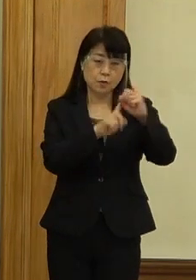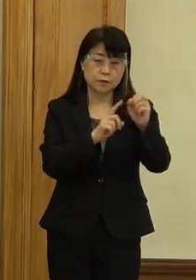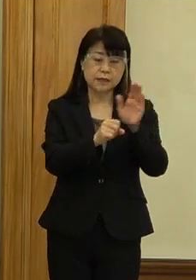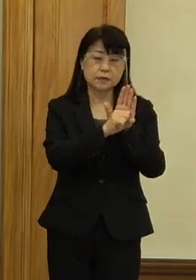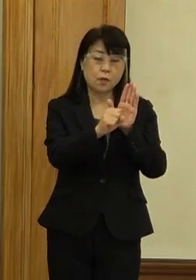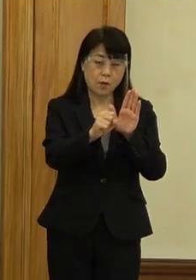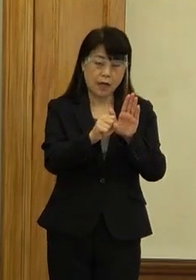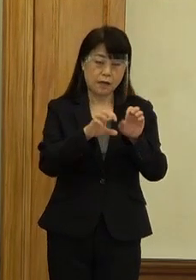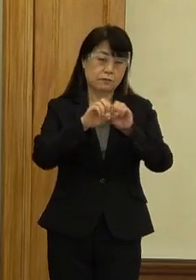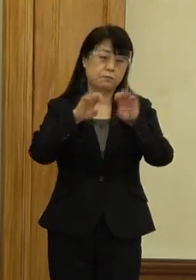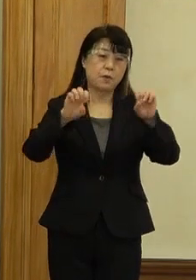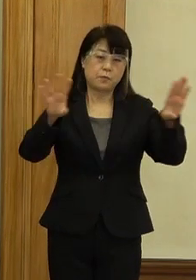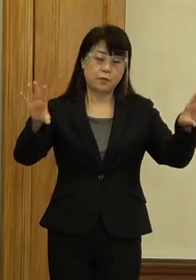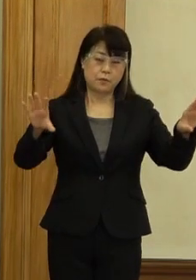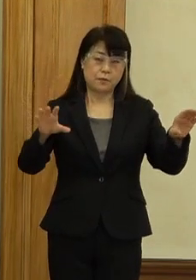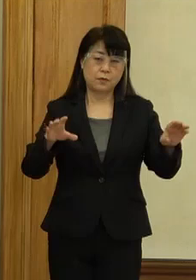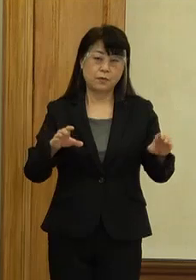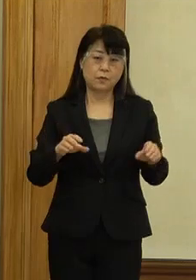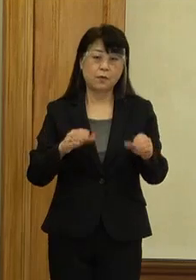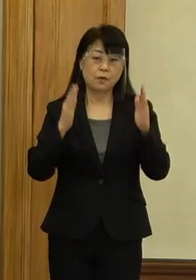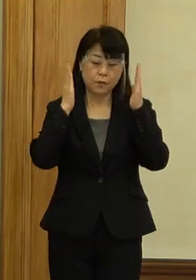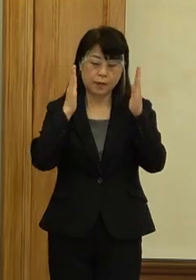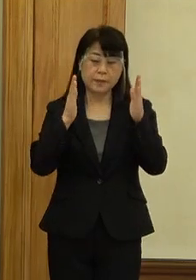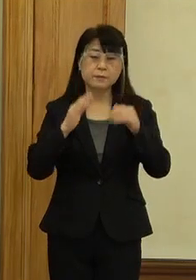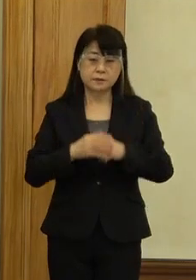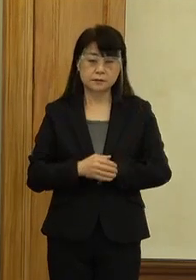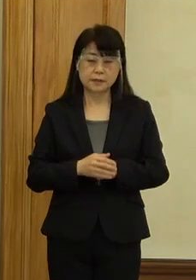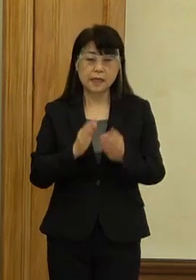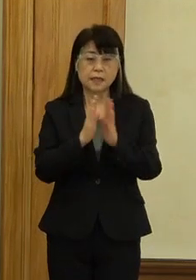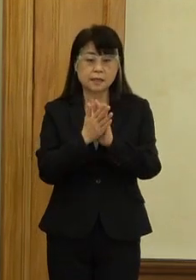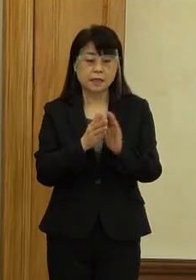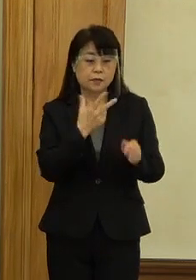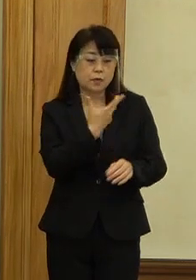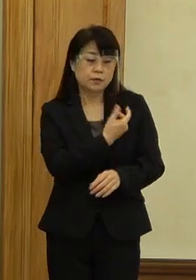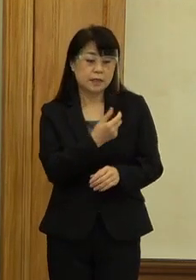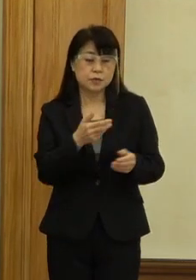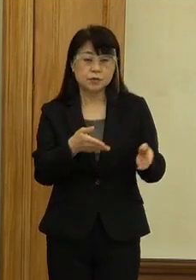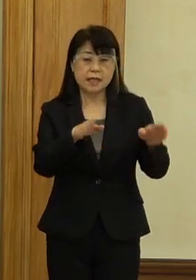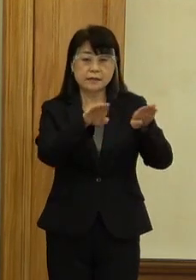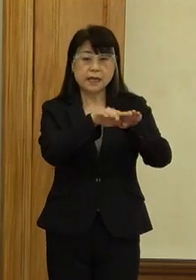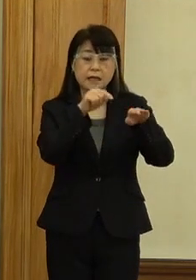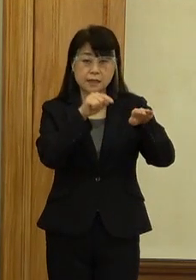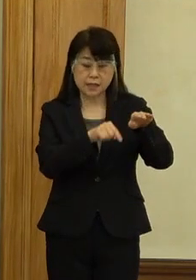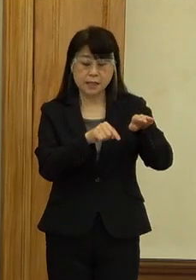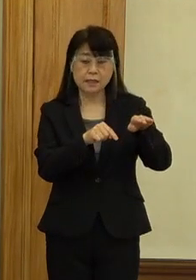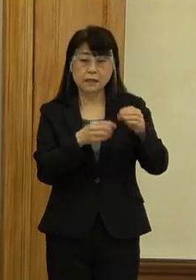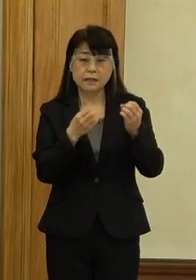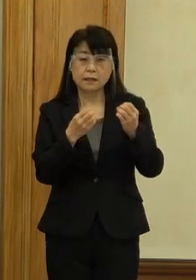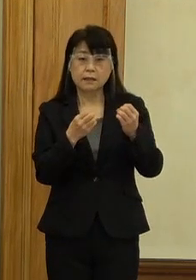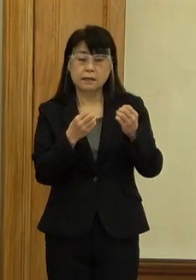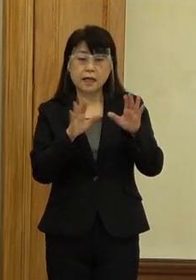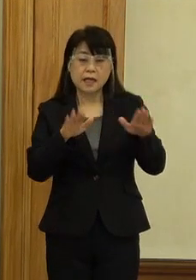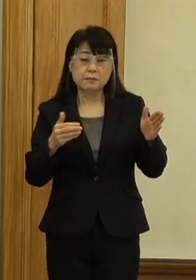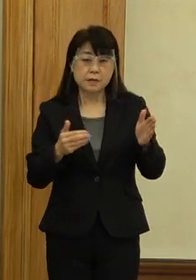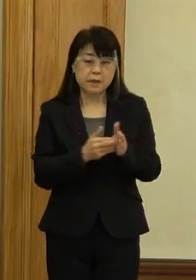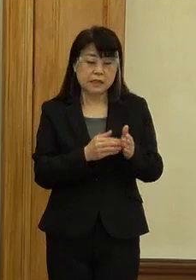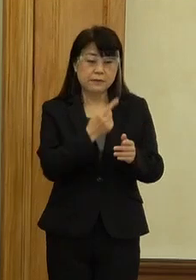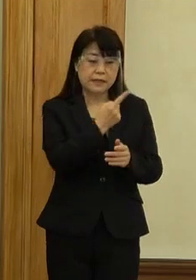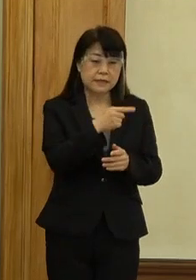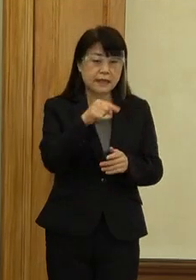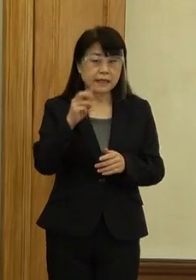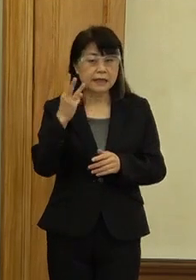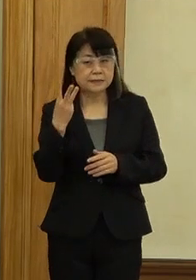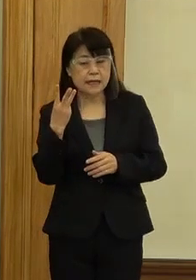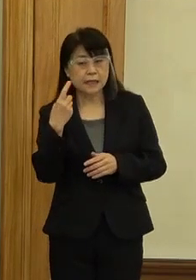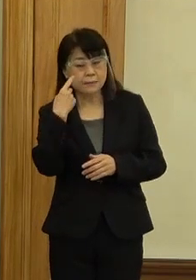広報を強化してまいります。併せて県の接種センターで新たに、これまで1回から3回目